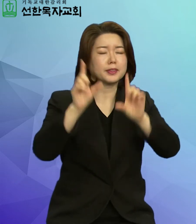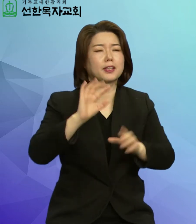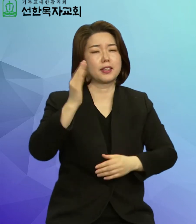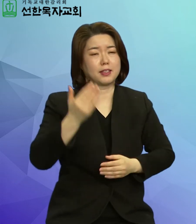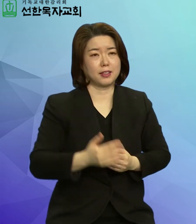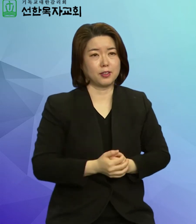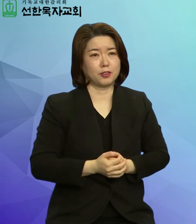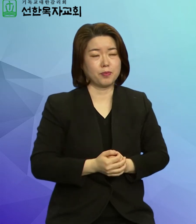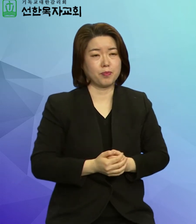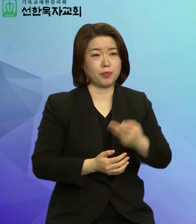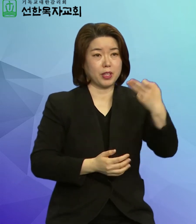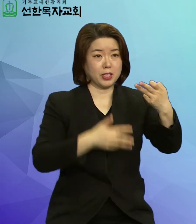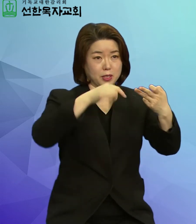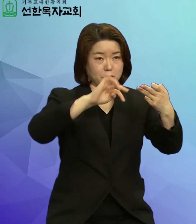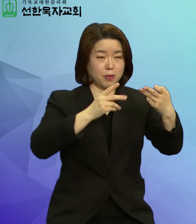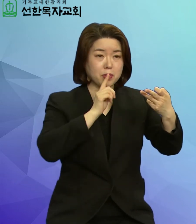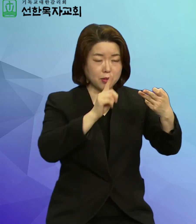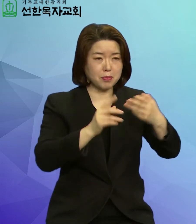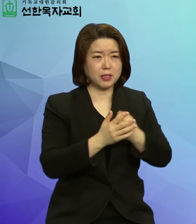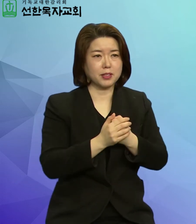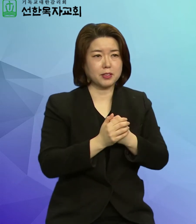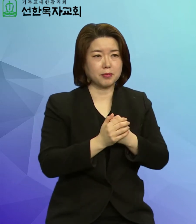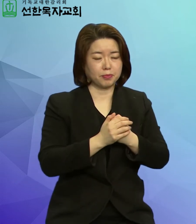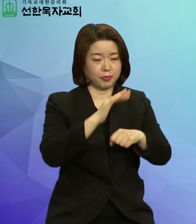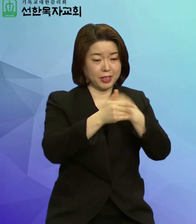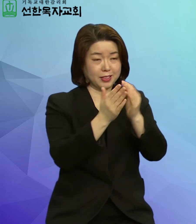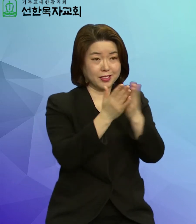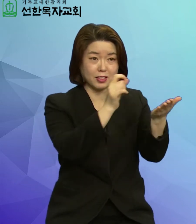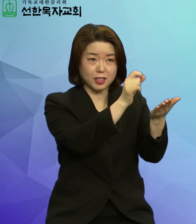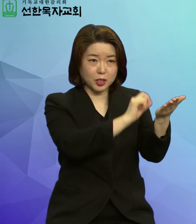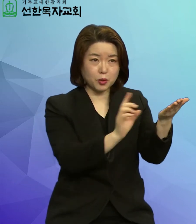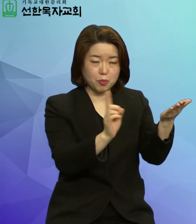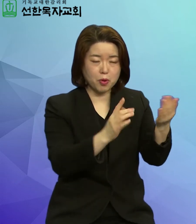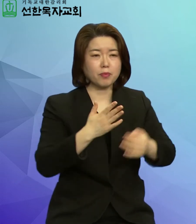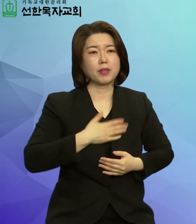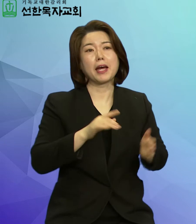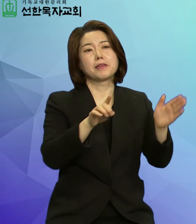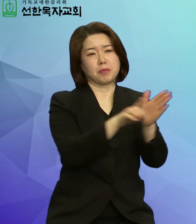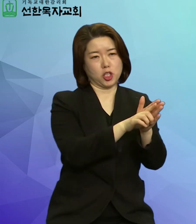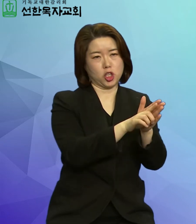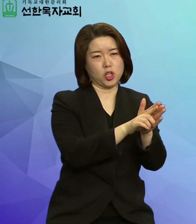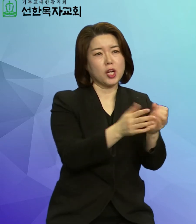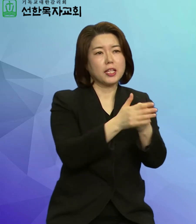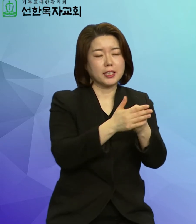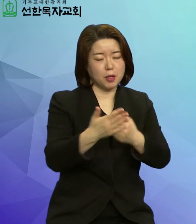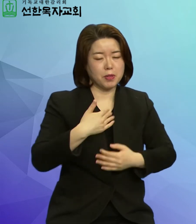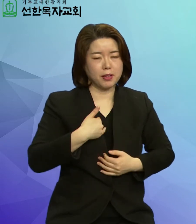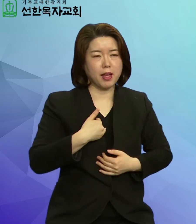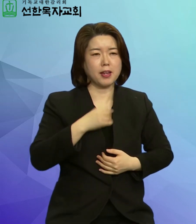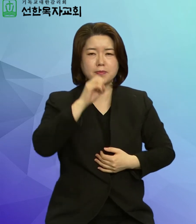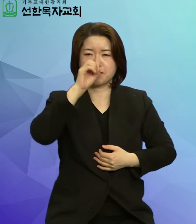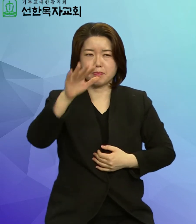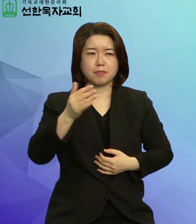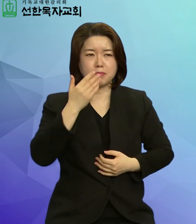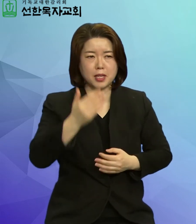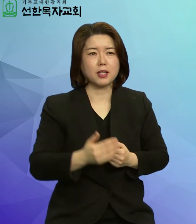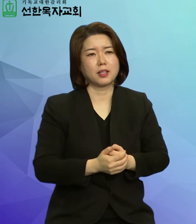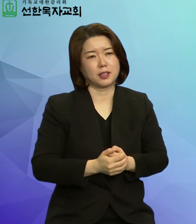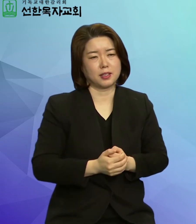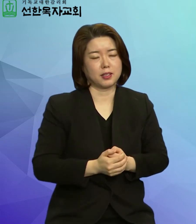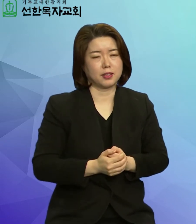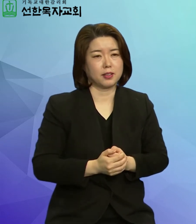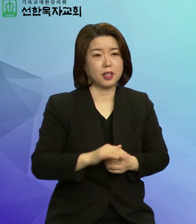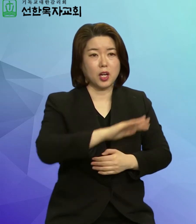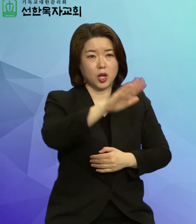겁니다. 13절 말씀에 성경에 기록하기를 나는 믿었다. 그러므로 나는